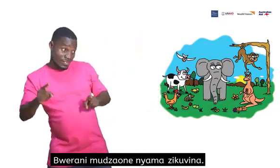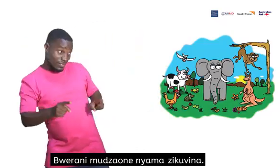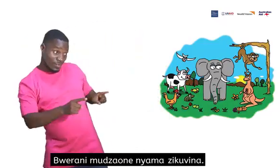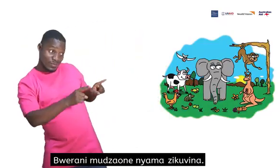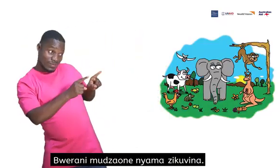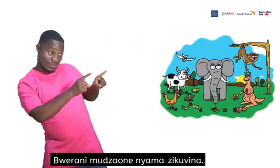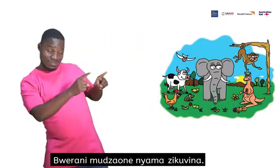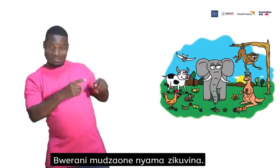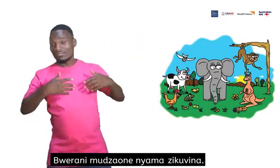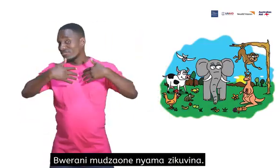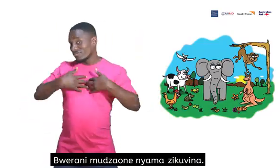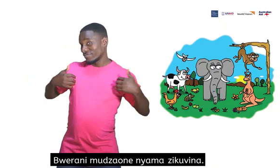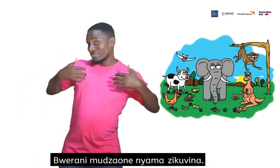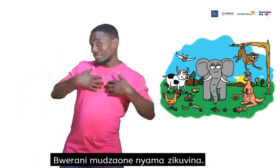Bwerani muzaone nyama zikuvina.